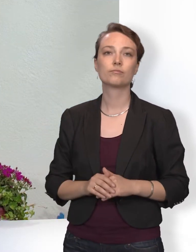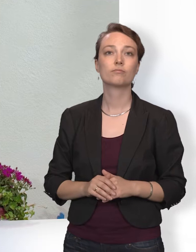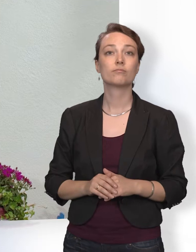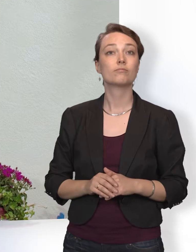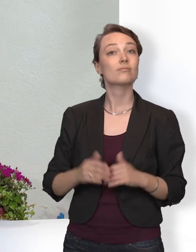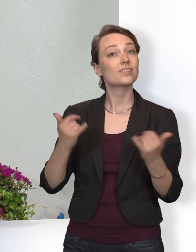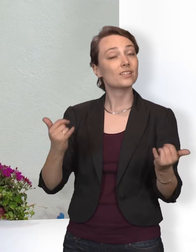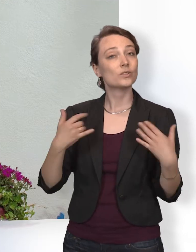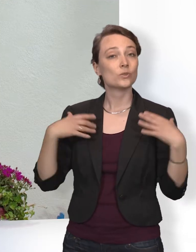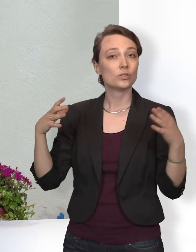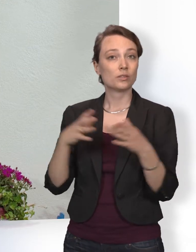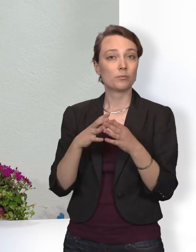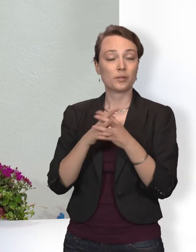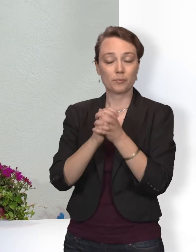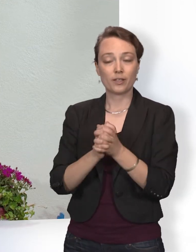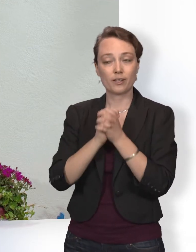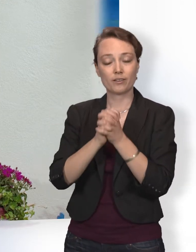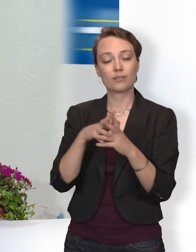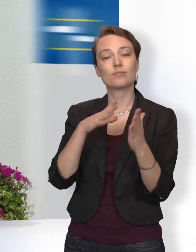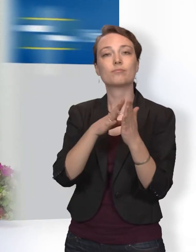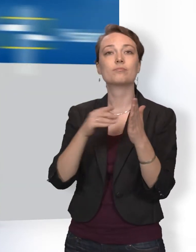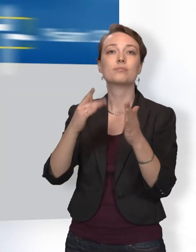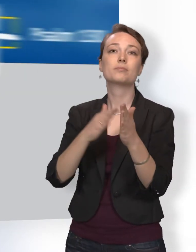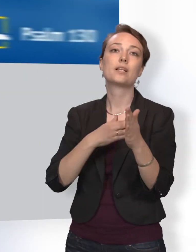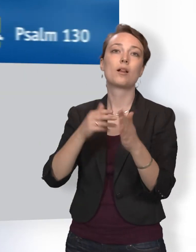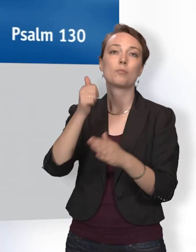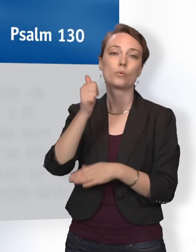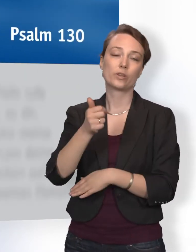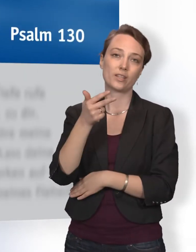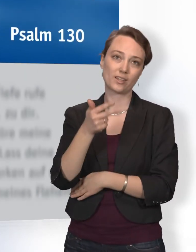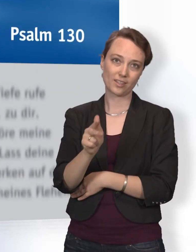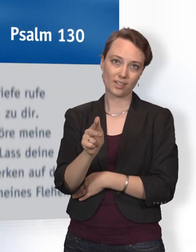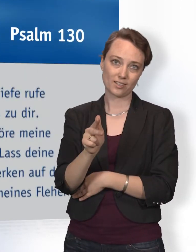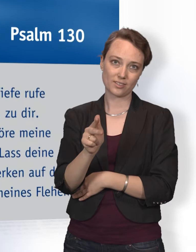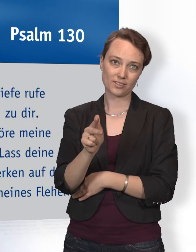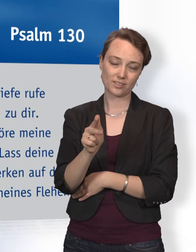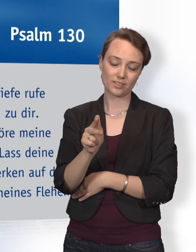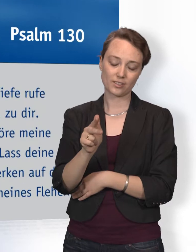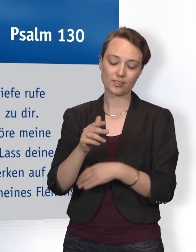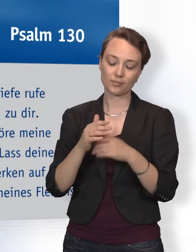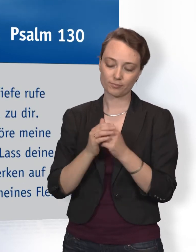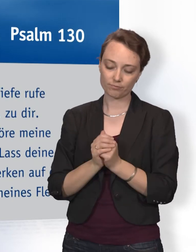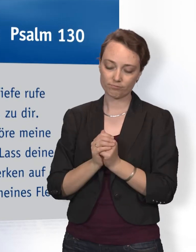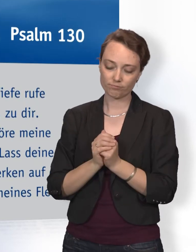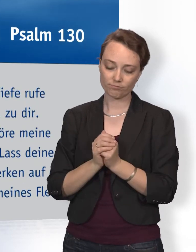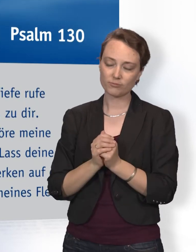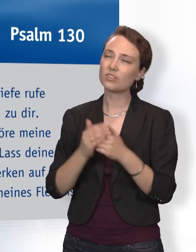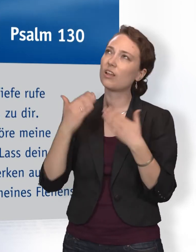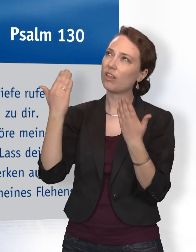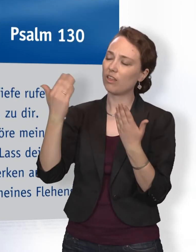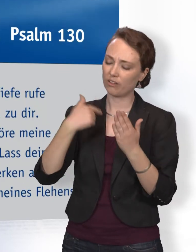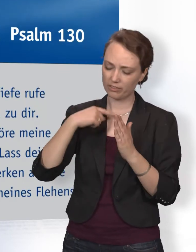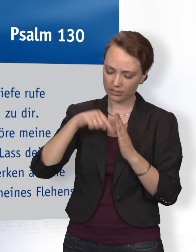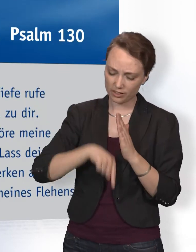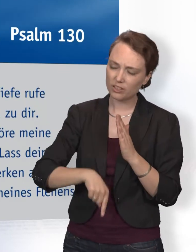Lassen Sie uns miteinander beten mit Worten aus Psalm 130. Aus der Tiefe rufe ich Herr zu